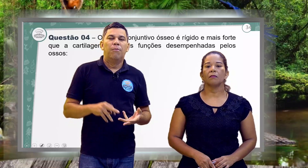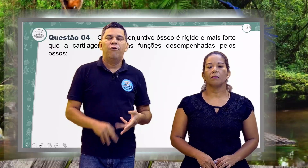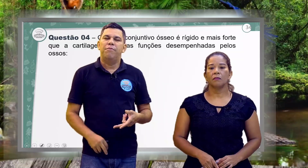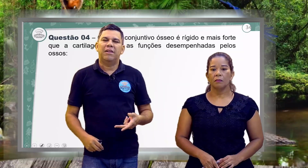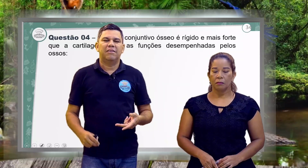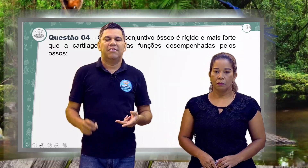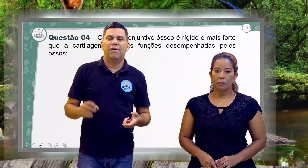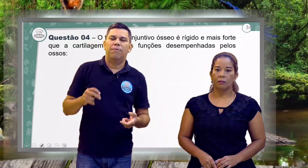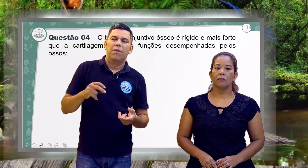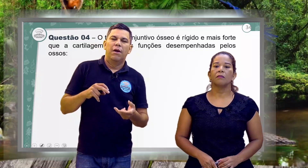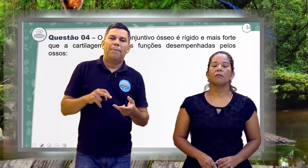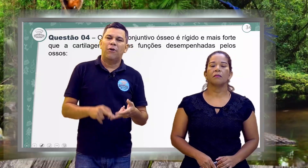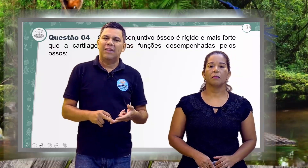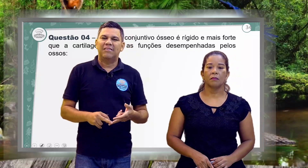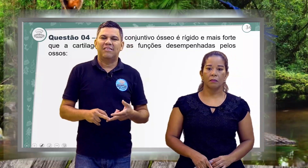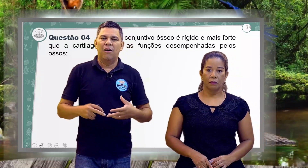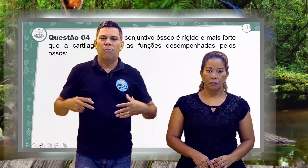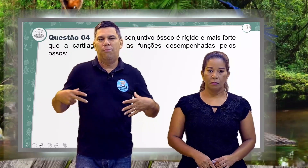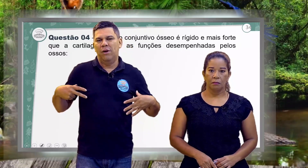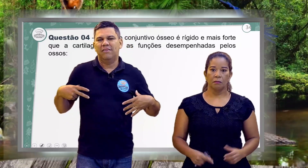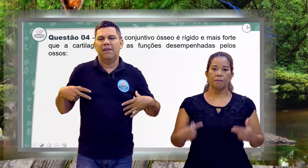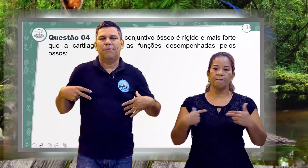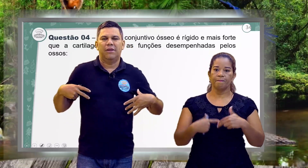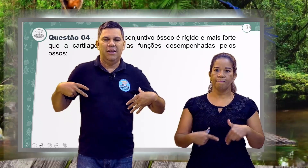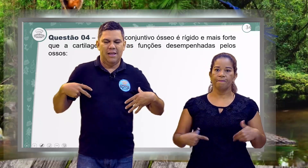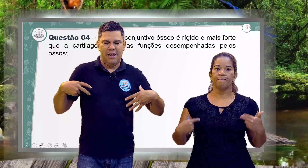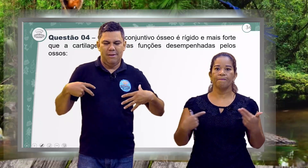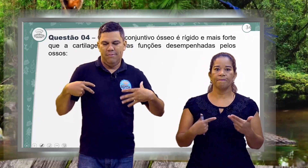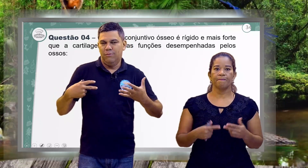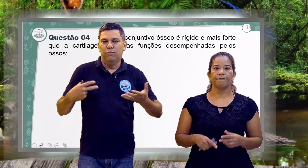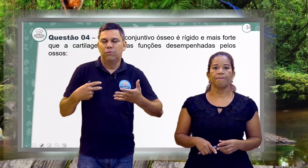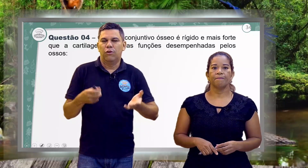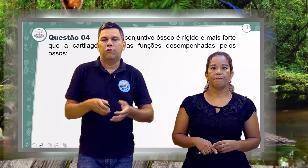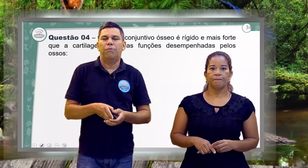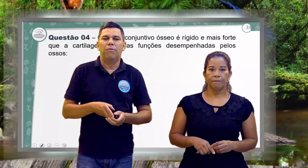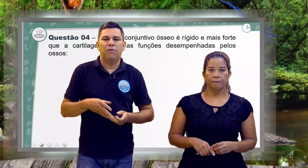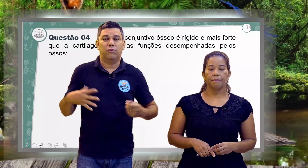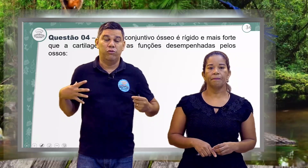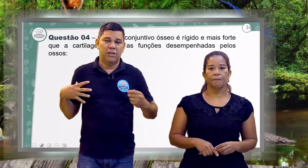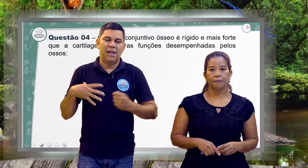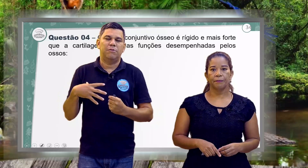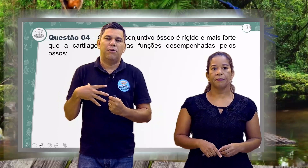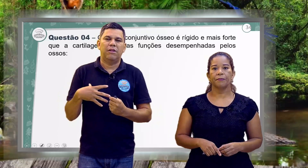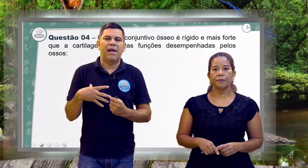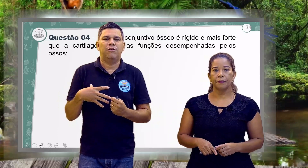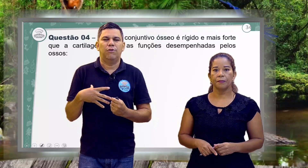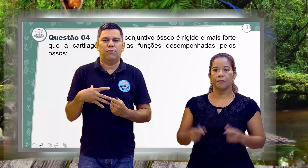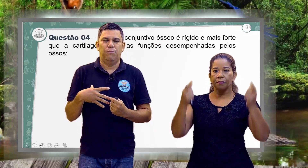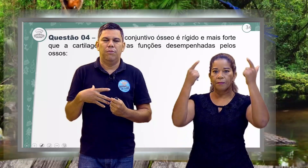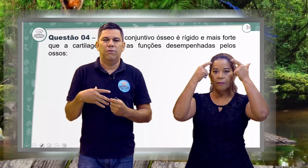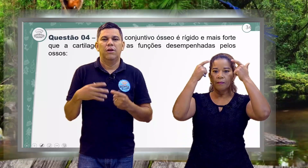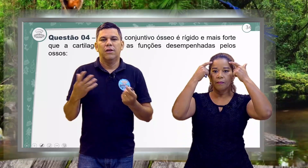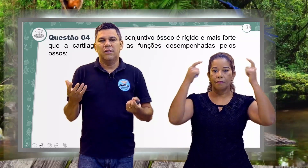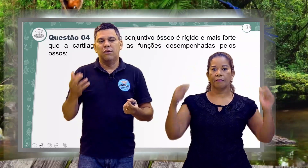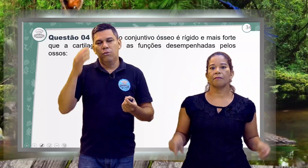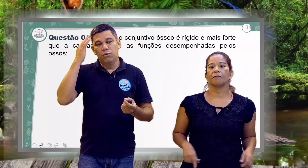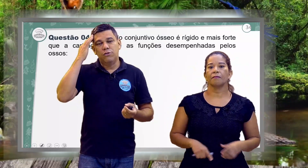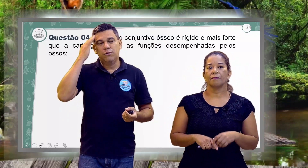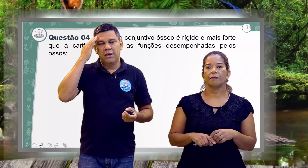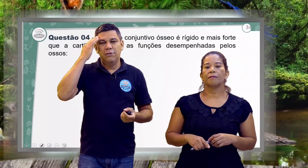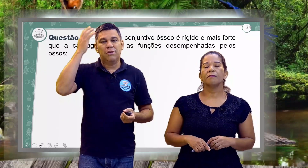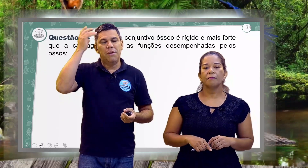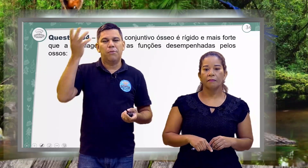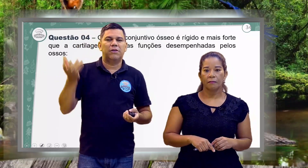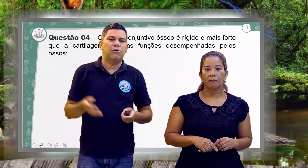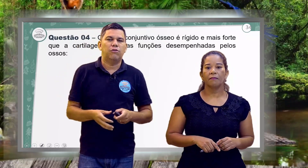sustentação, movimentação, proteção, por exemplo, aqui no nosso pulmão, as costelas protegem o nosso pulmão. Então, o